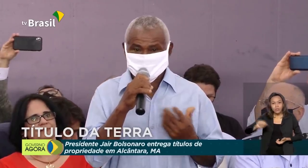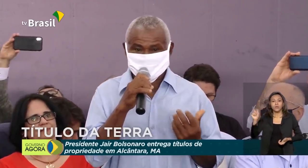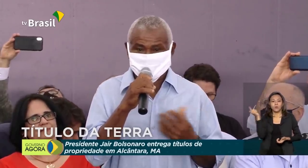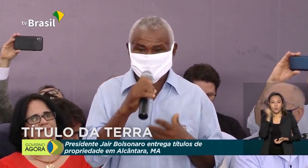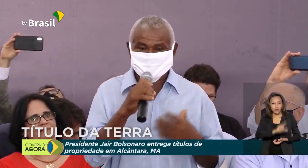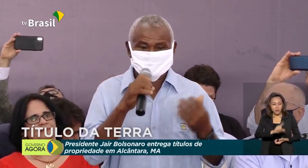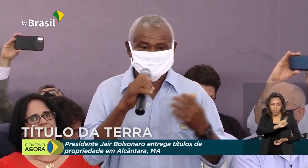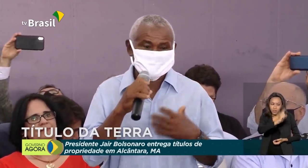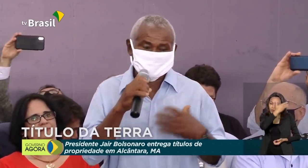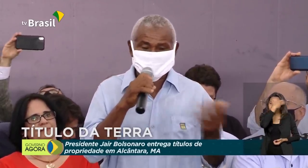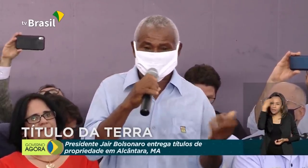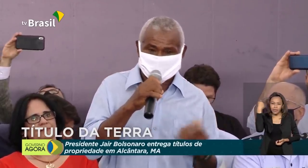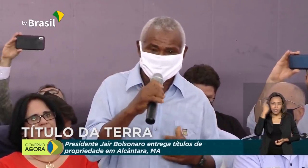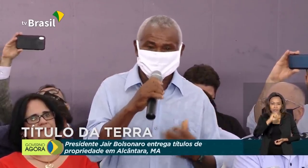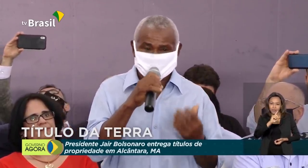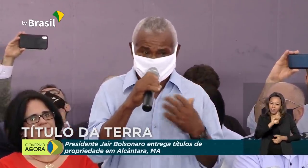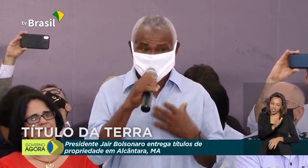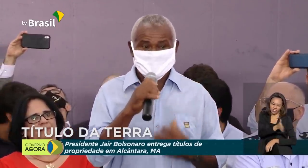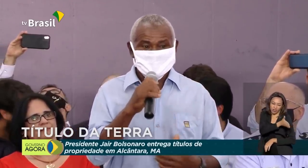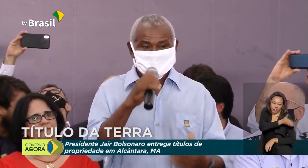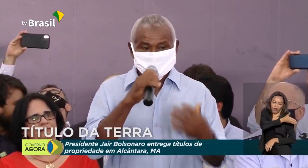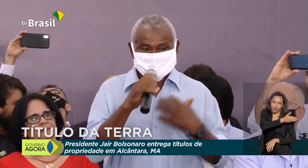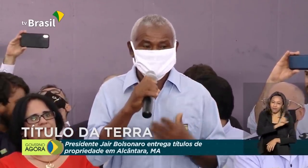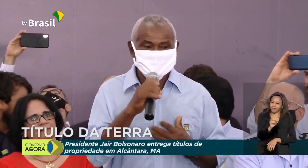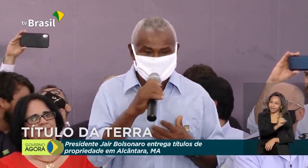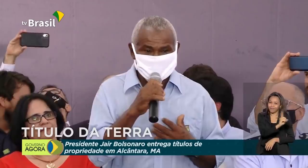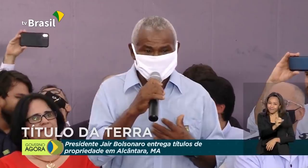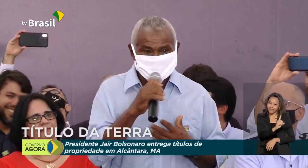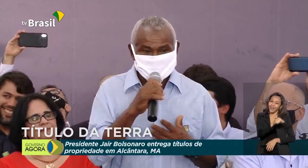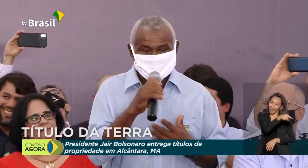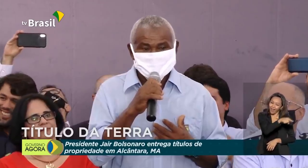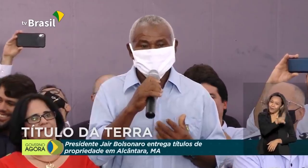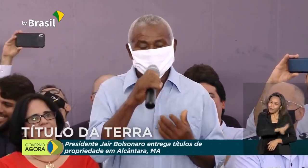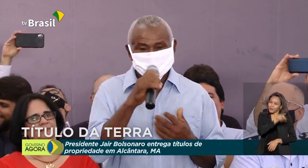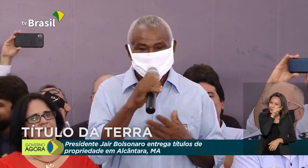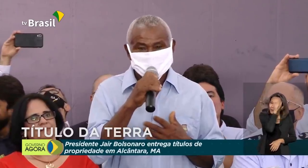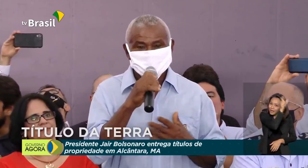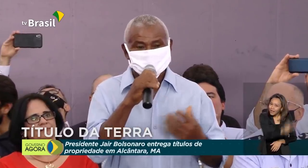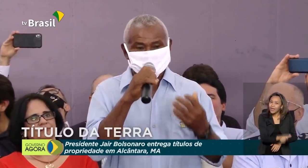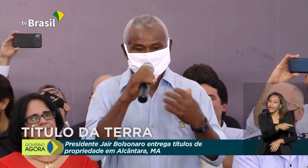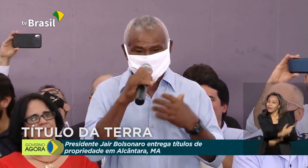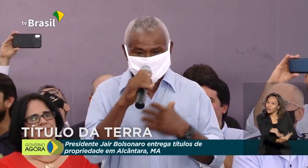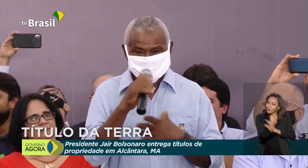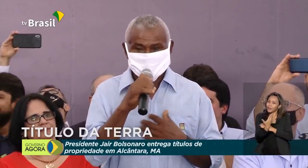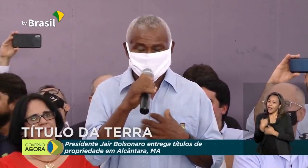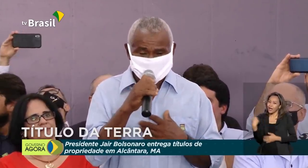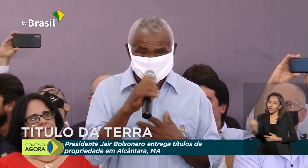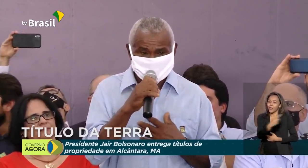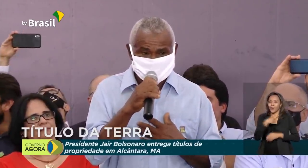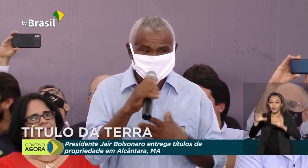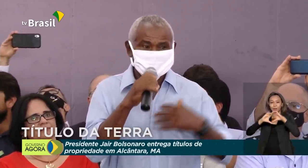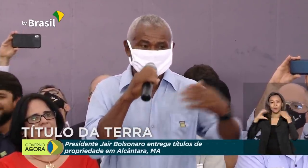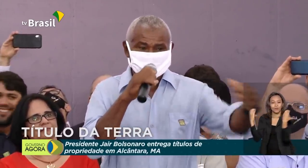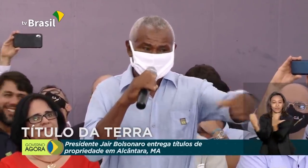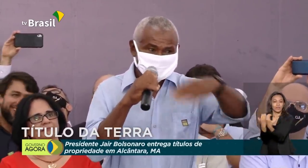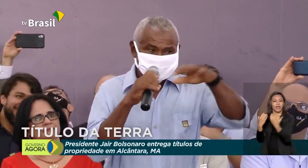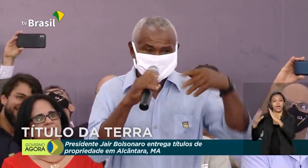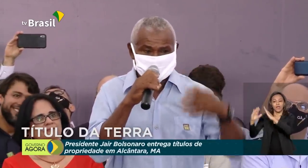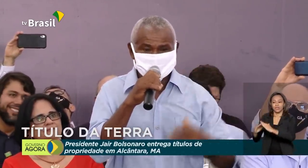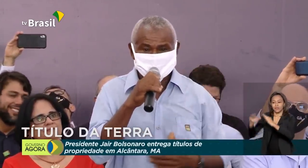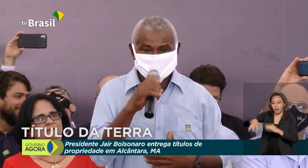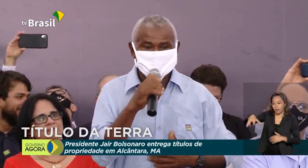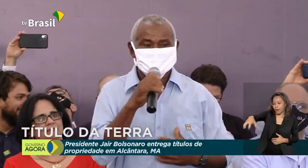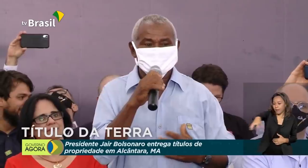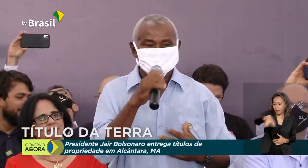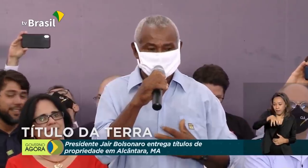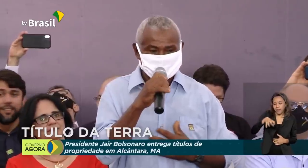não esqueceu isso, não deixou ele de lado. A gente está usando ele para os nossos benefícios. Benefício da minha comunidade, das outras